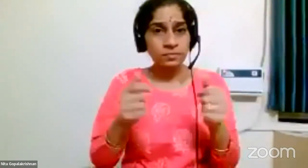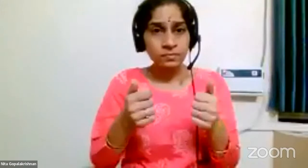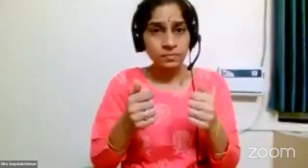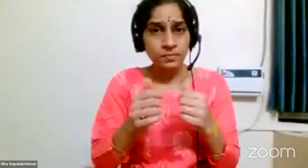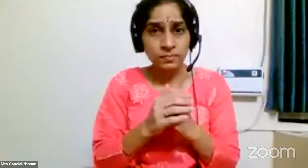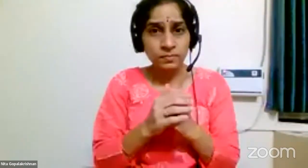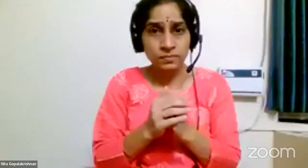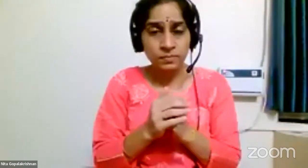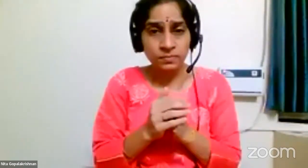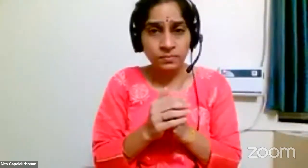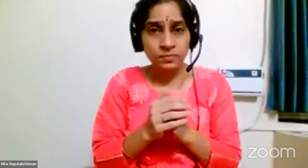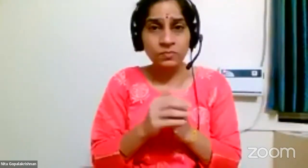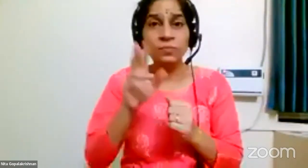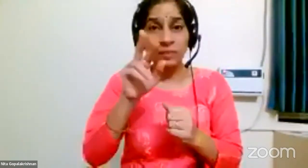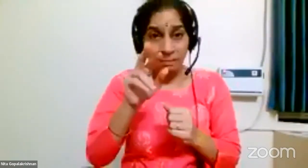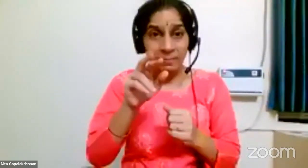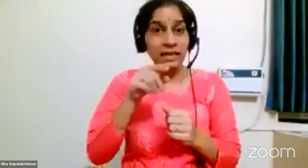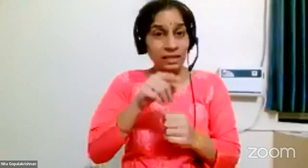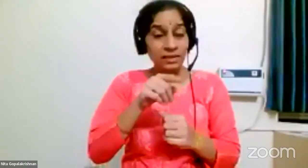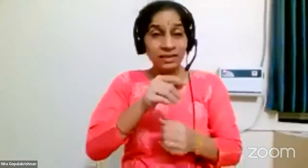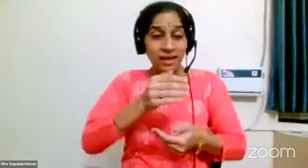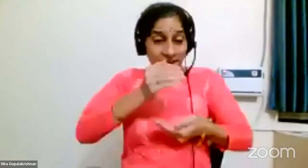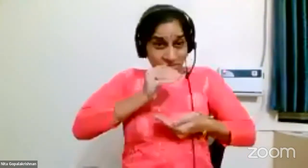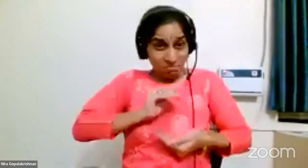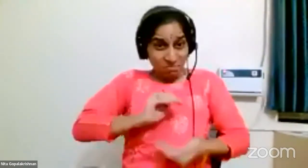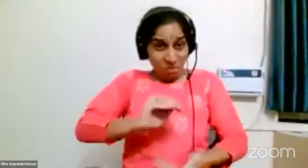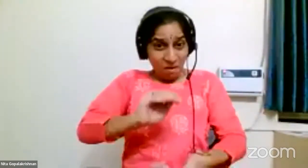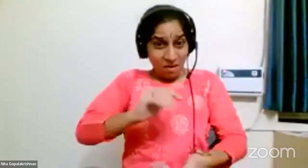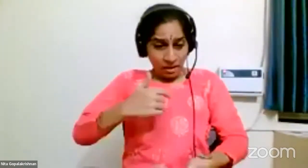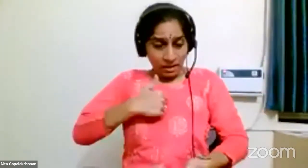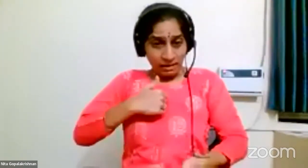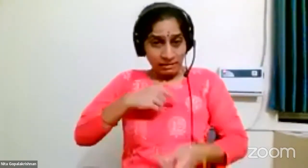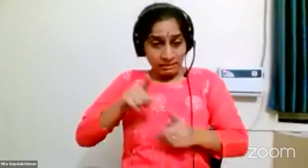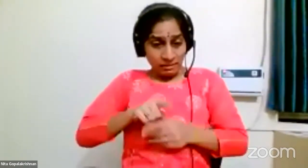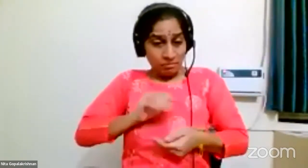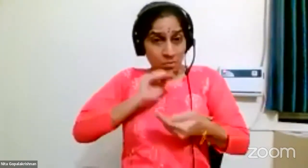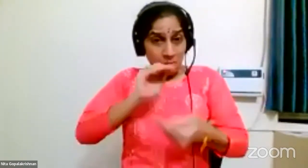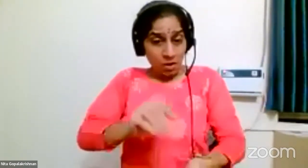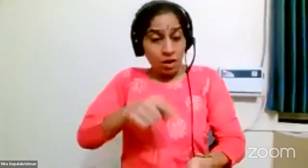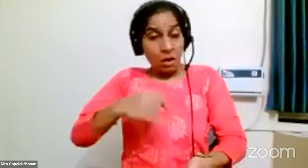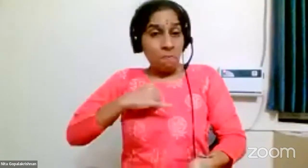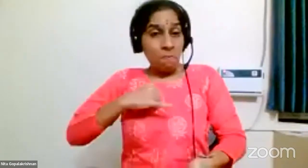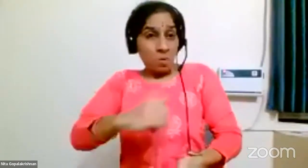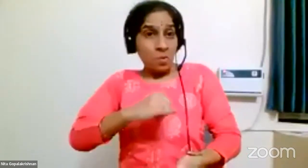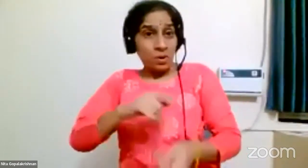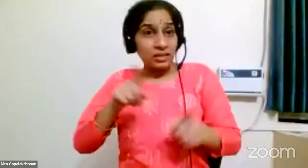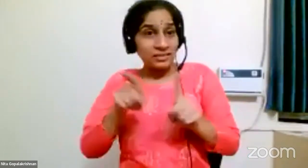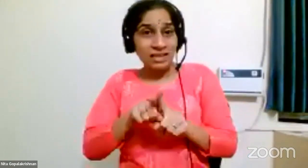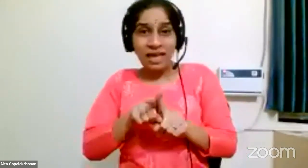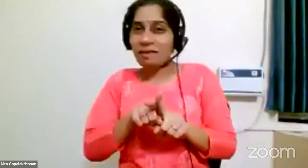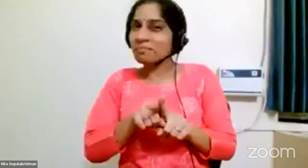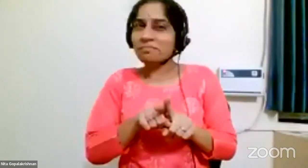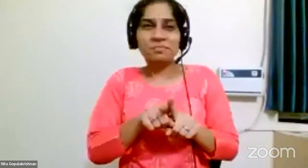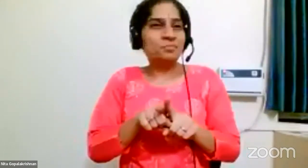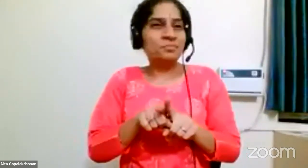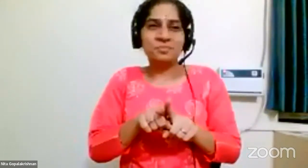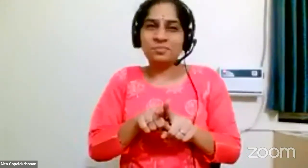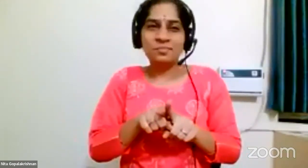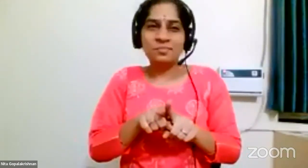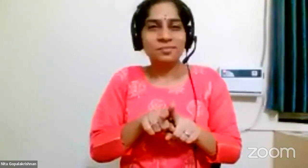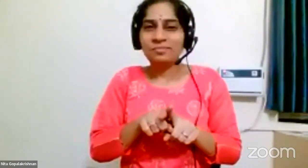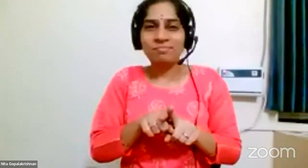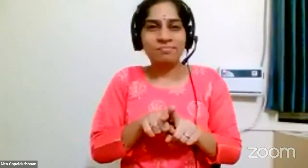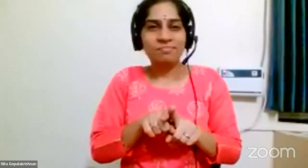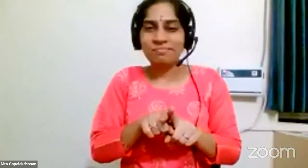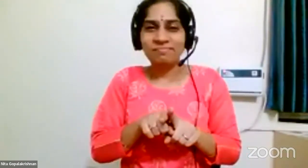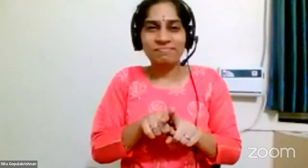तो जन्म के अनुसार जो ये वर्ण परंपरा है, इसका खंडन इस बात से होता है।